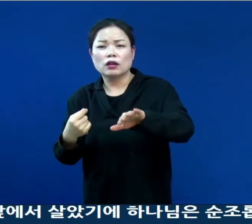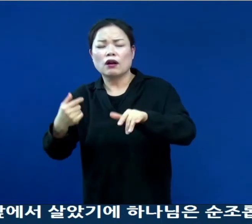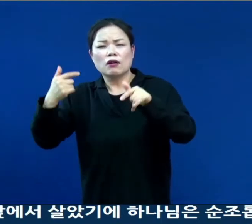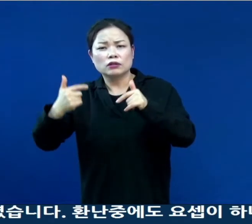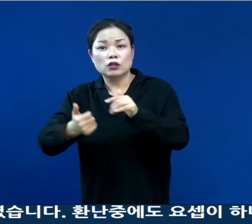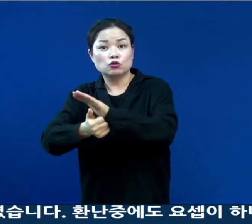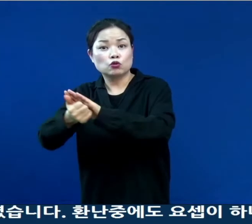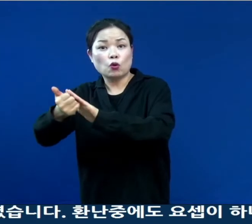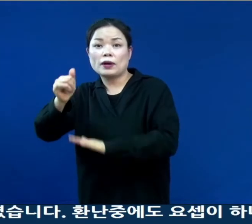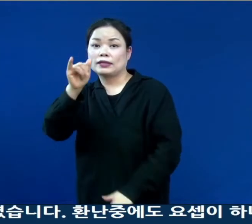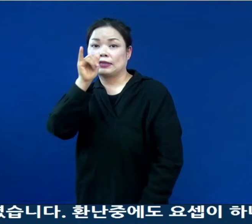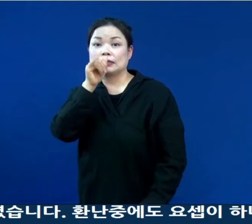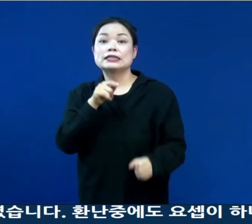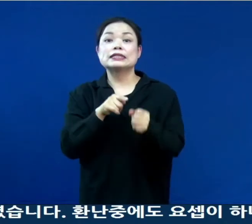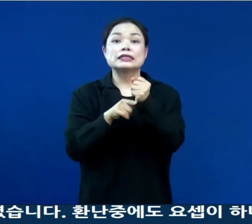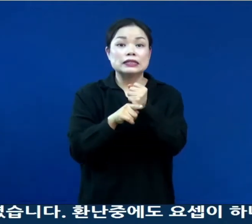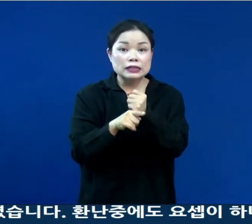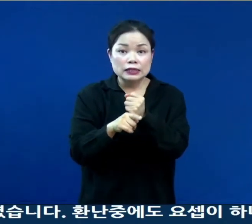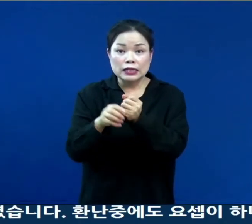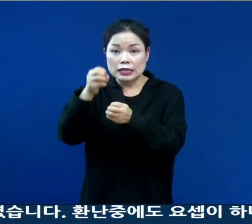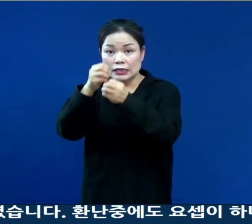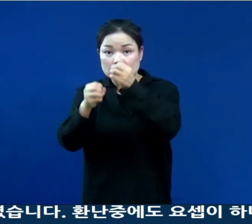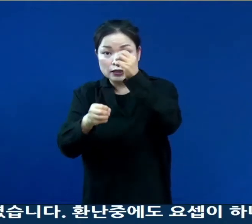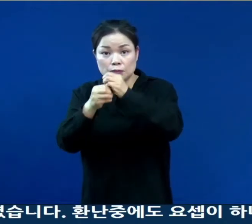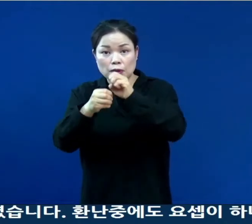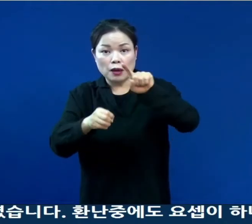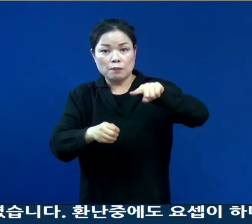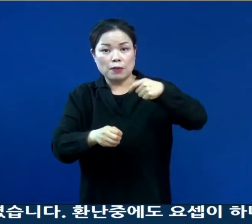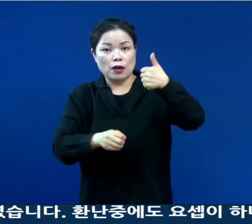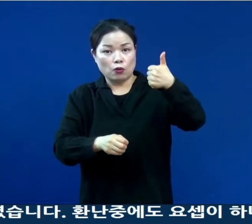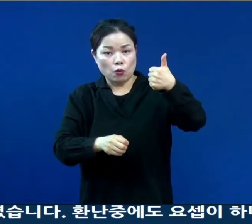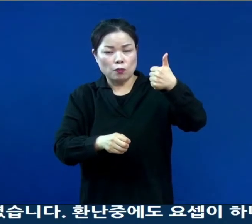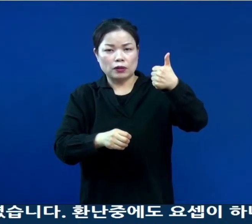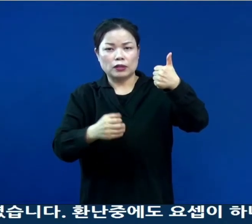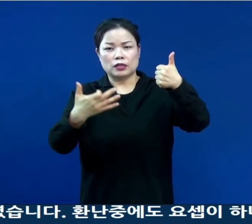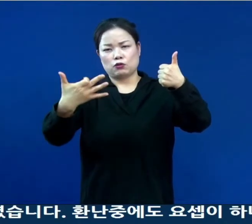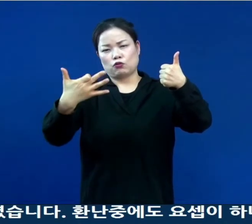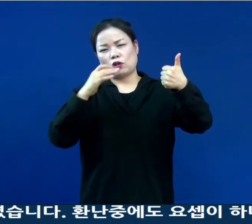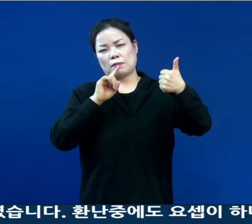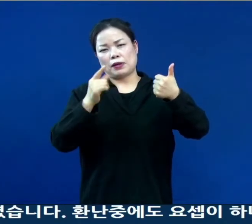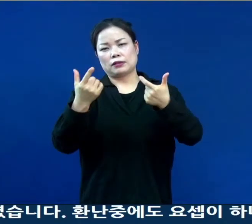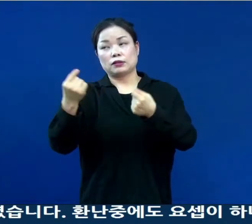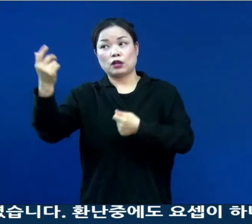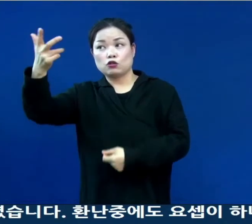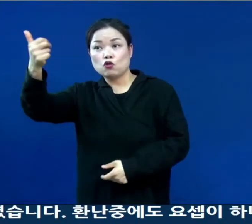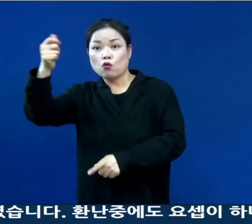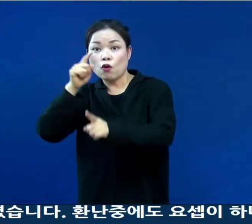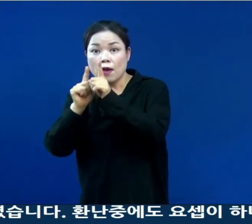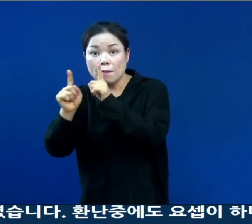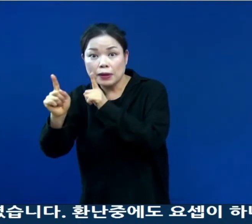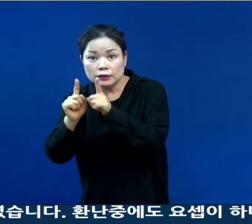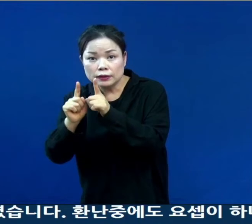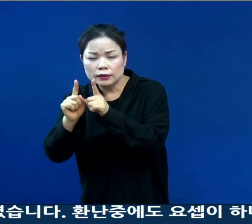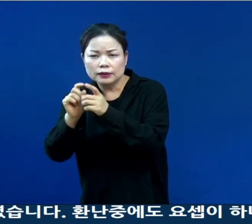언제나 소망이 있는 것은 시편 105편의 19절 말씀처럼 여호와의 말씀이 응할 때까지가